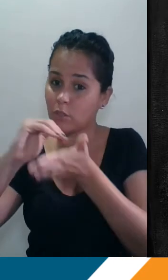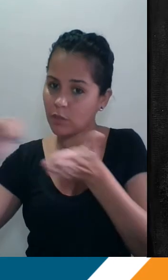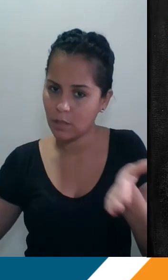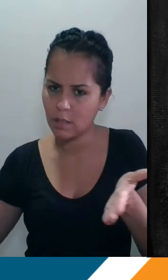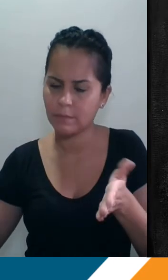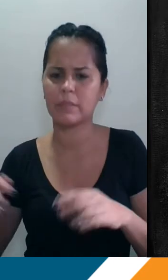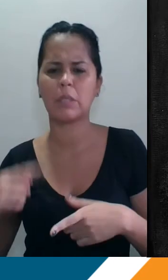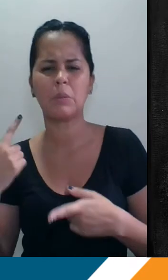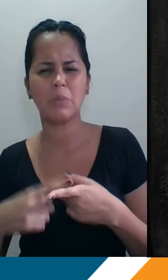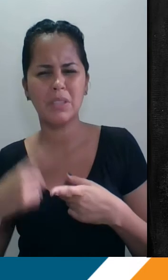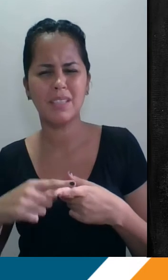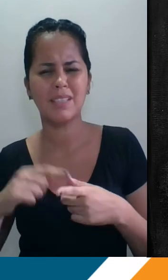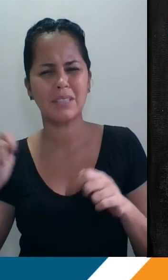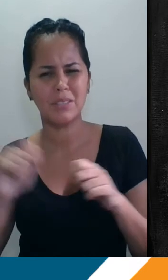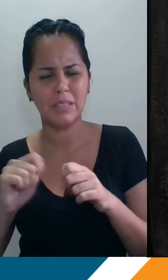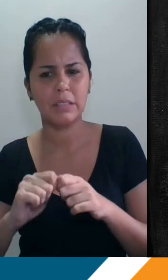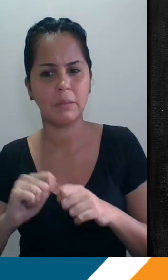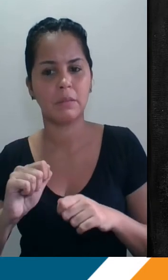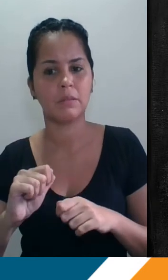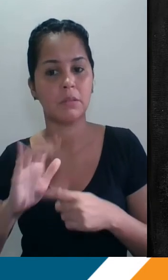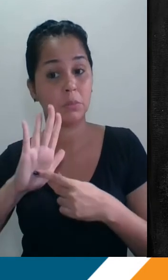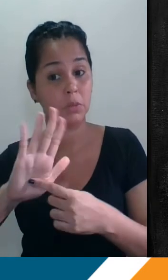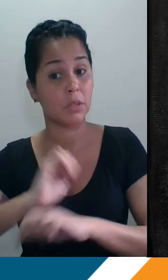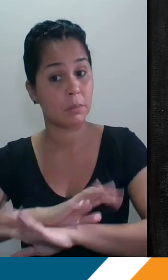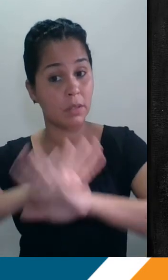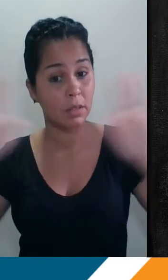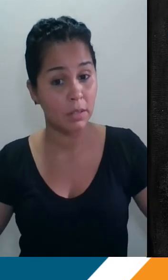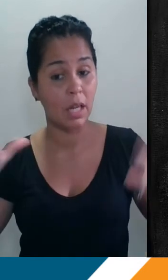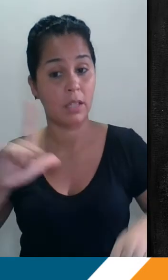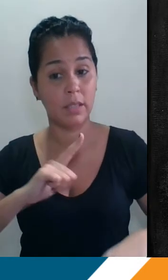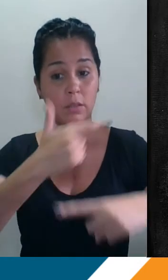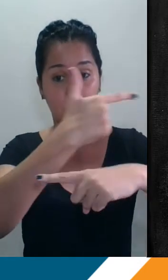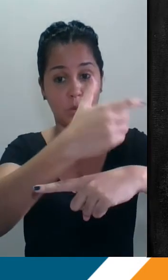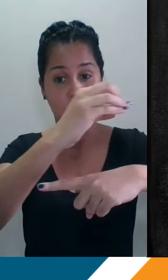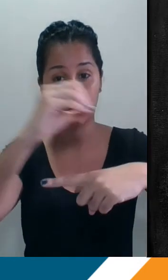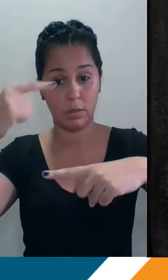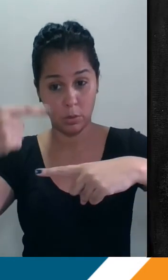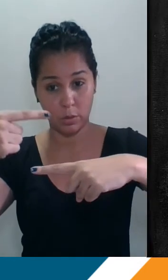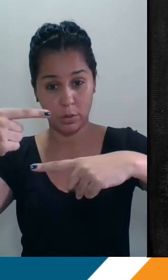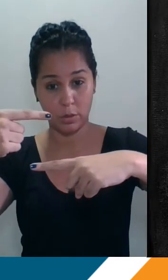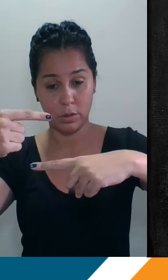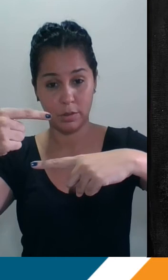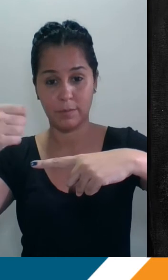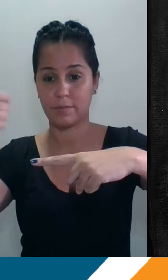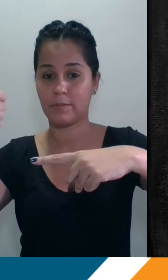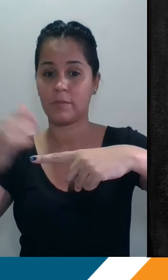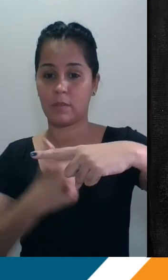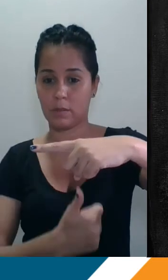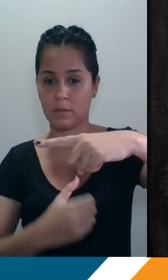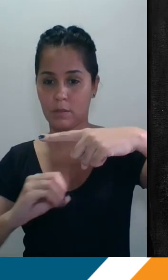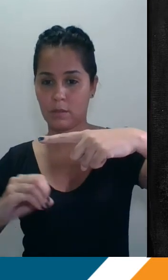fiz isso? Para deixar bem nítido aqui que eu tenho um 202 em cima e um 101 embaixo. E repara